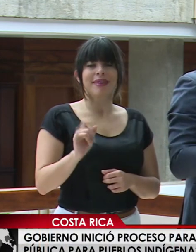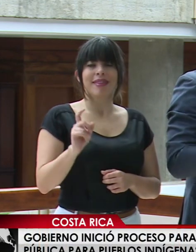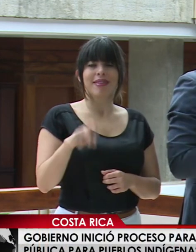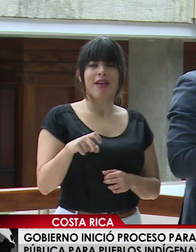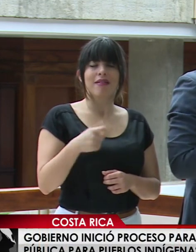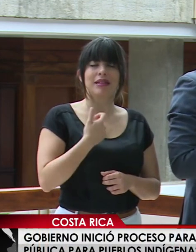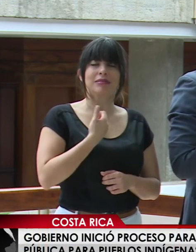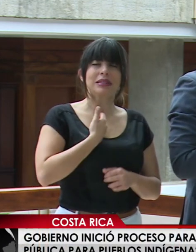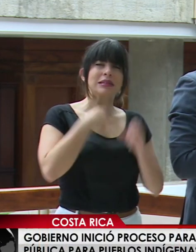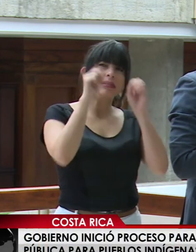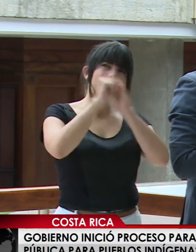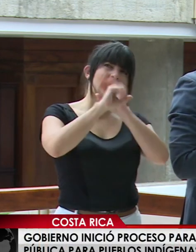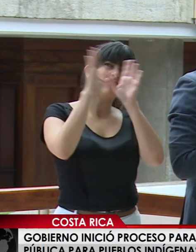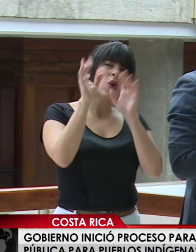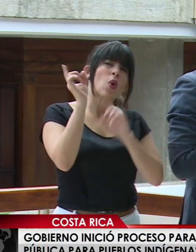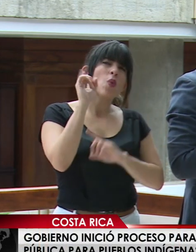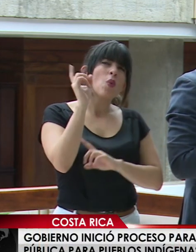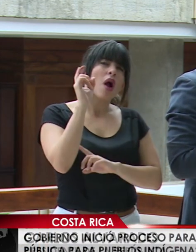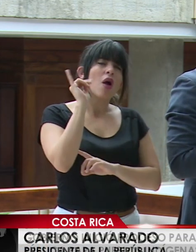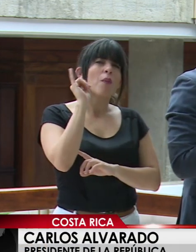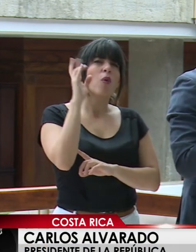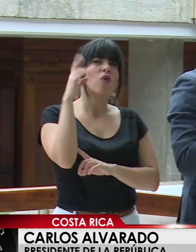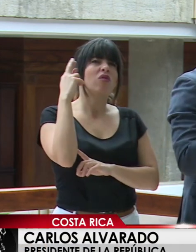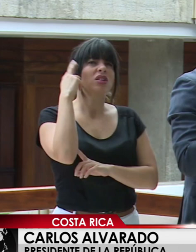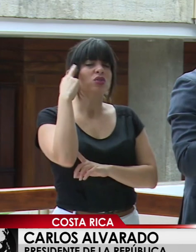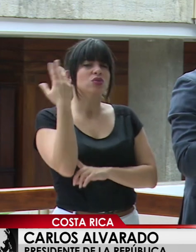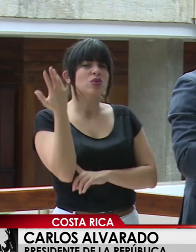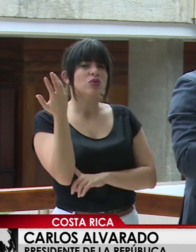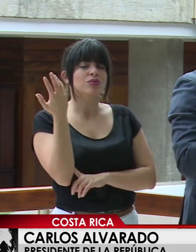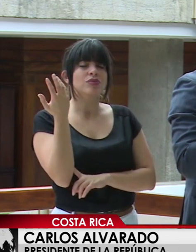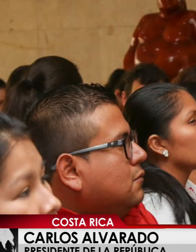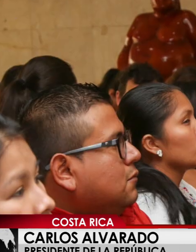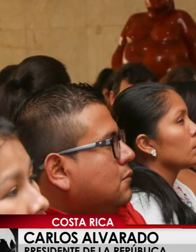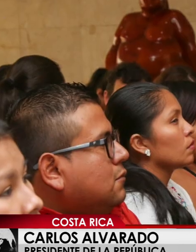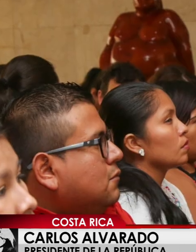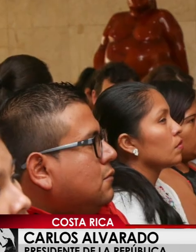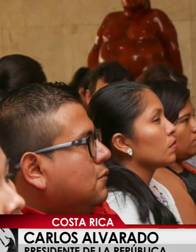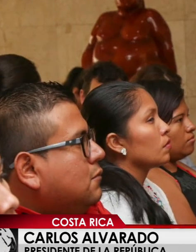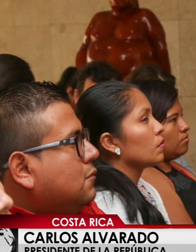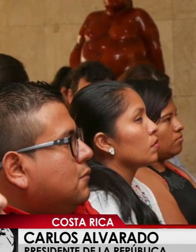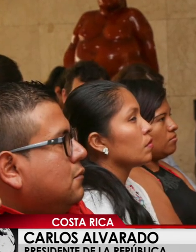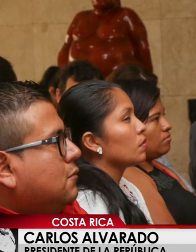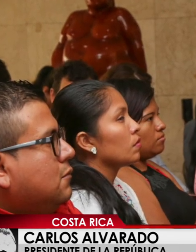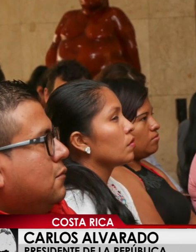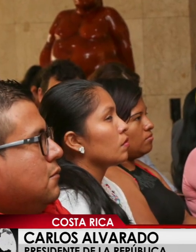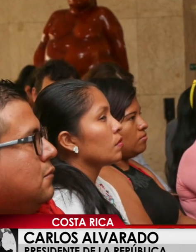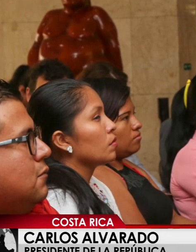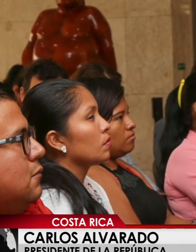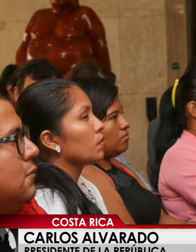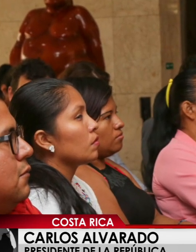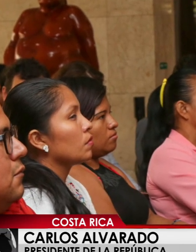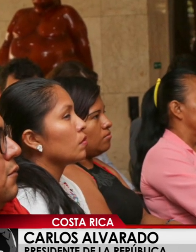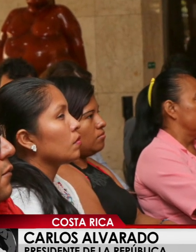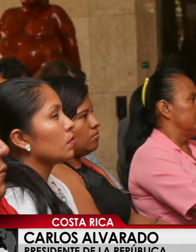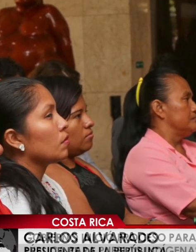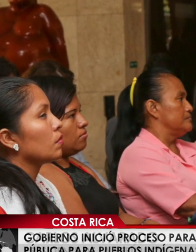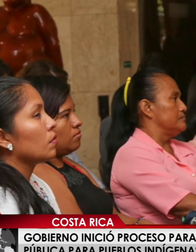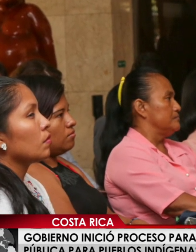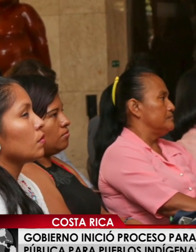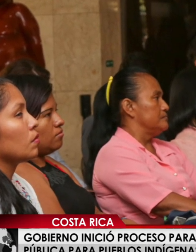pensar cuál es el relacionamiento desde el gobierno hacia los pueblos